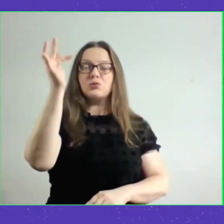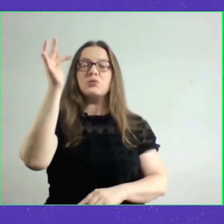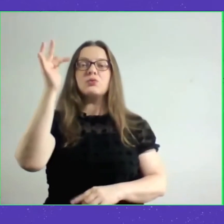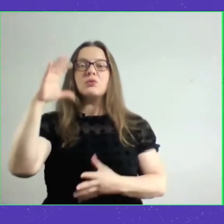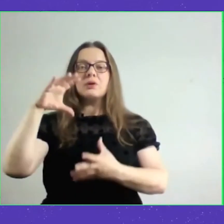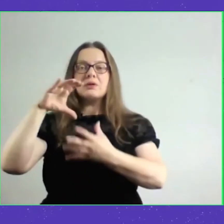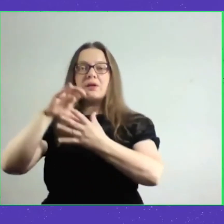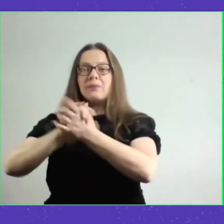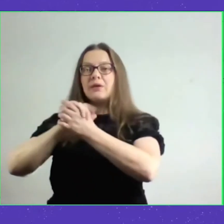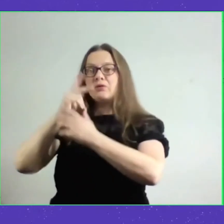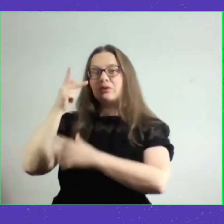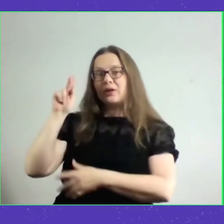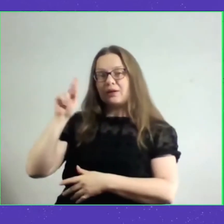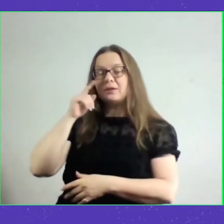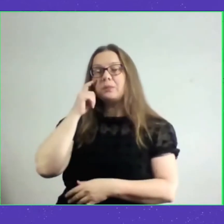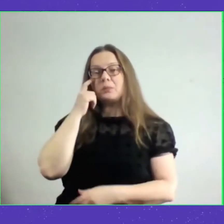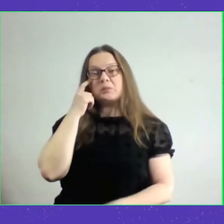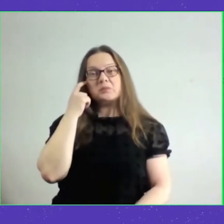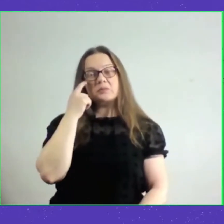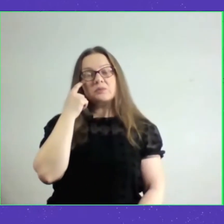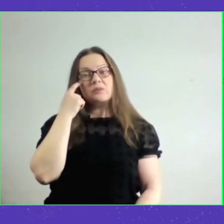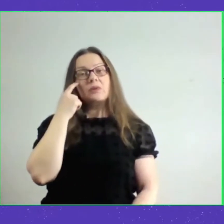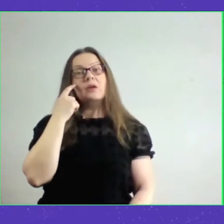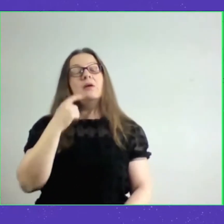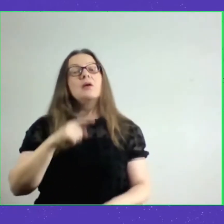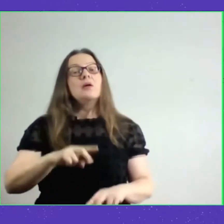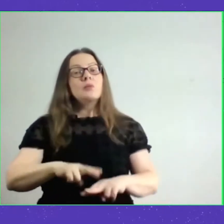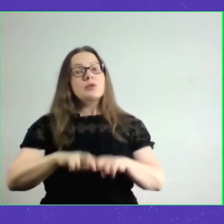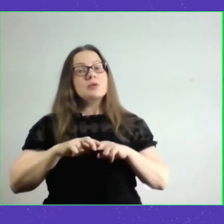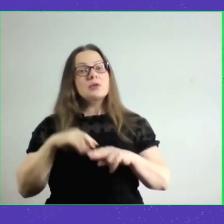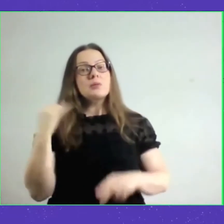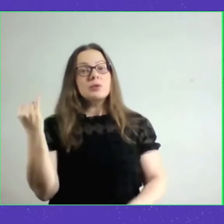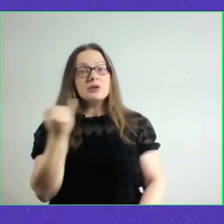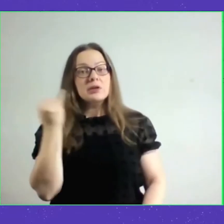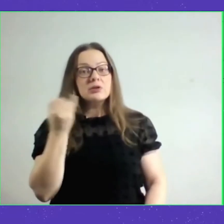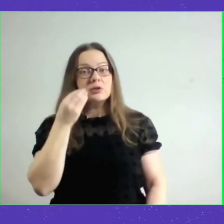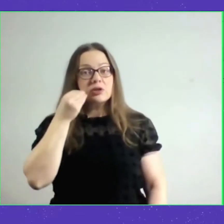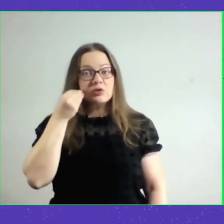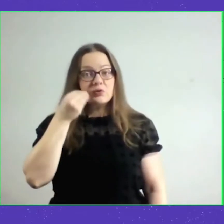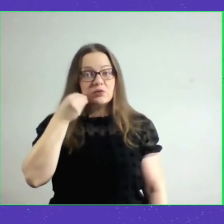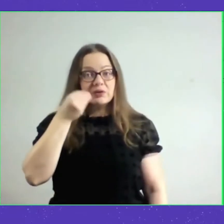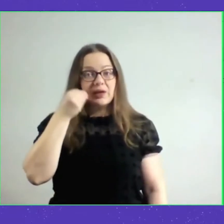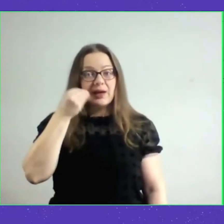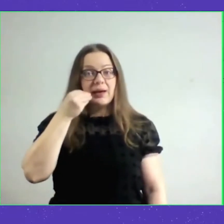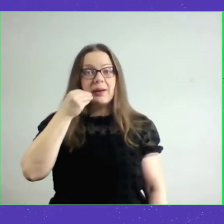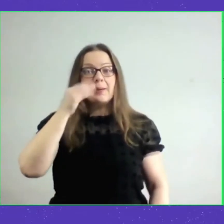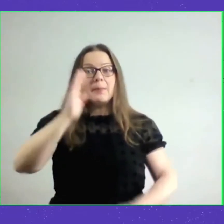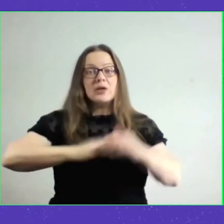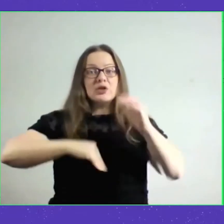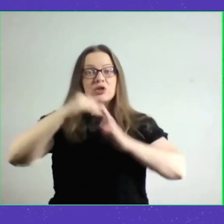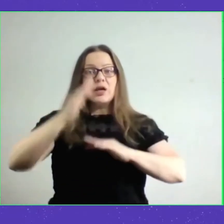para desfrutar da realidade do reino e viver o que é real.